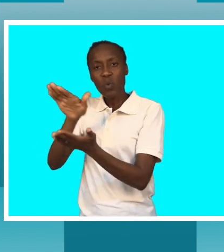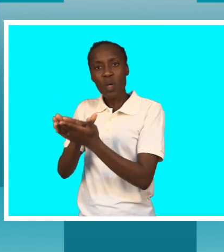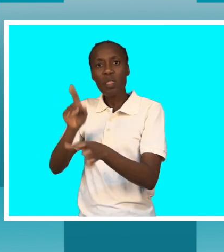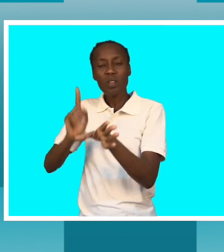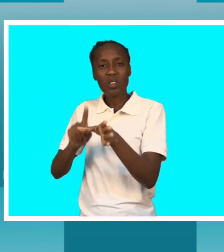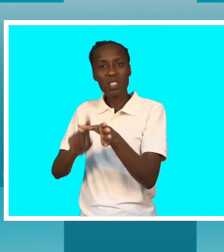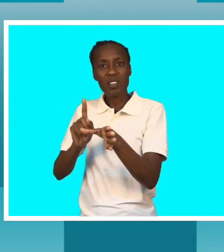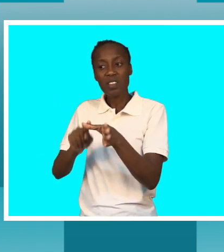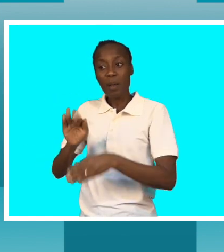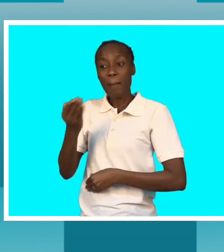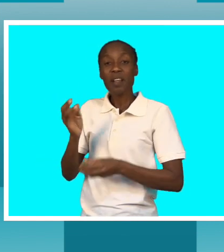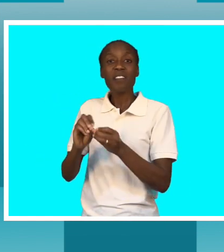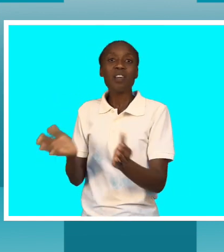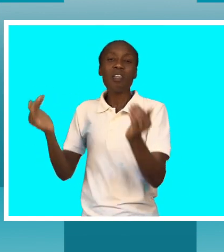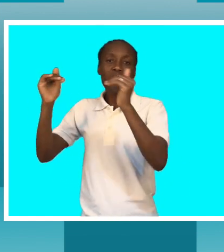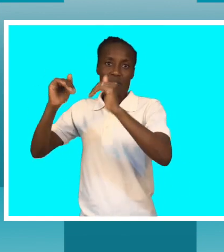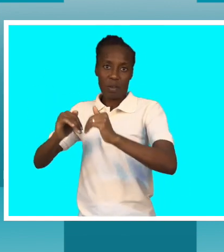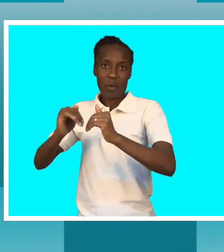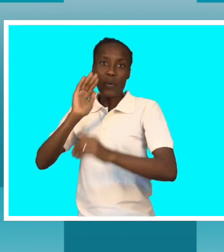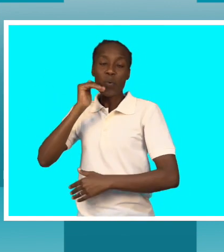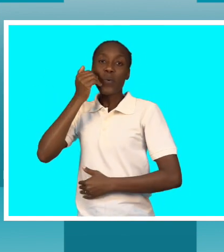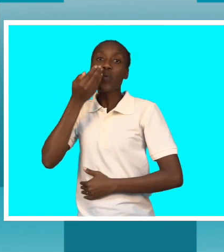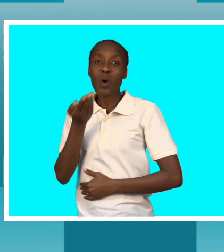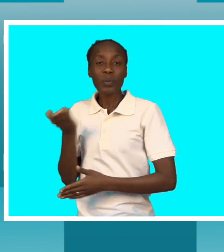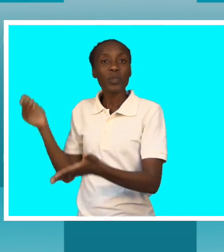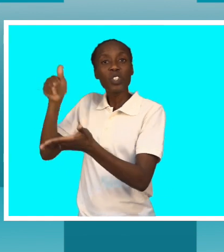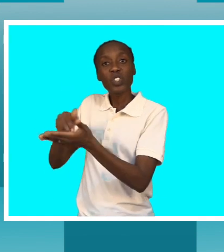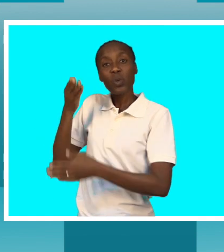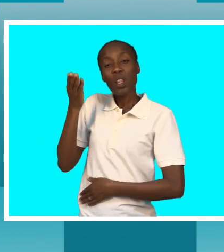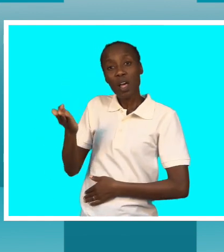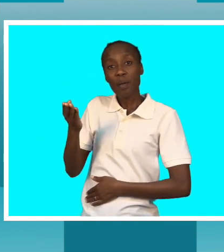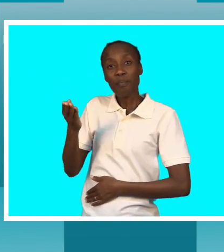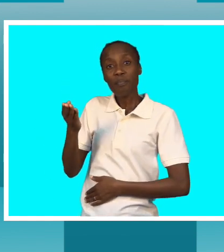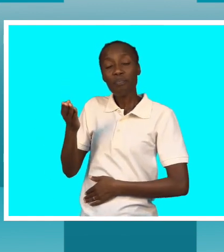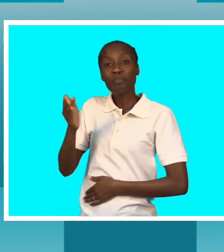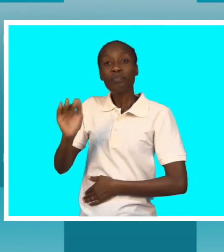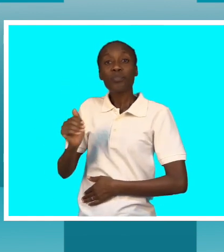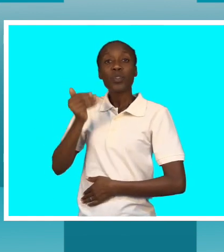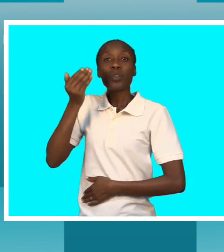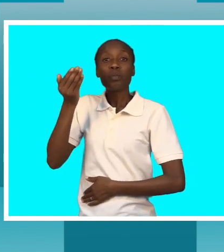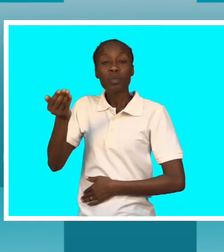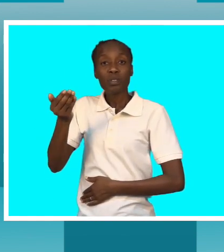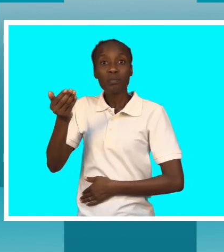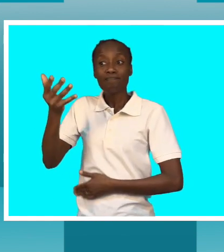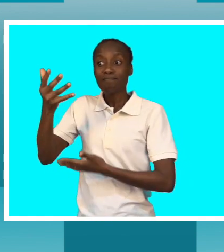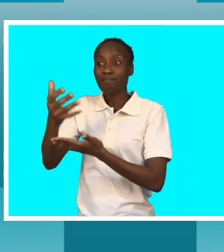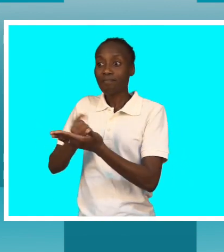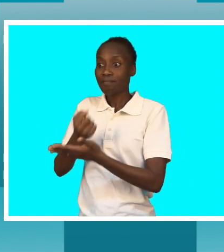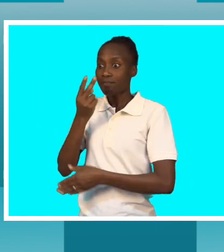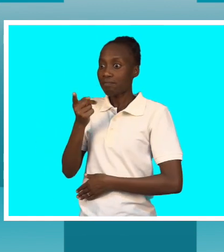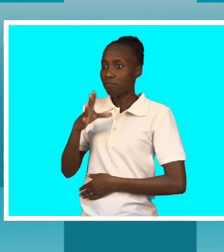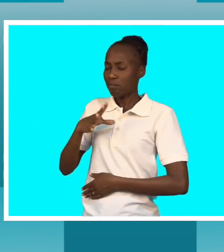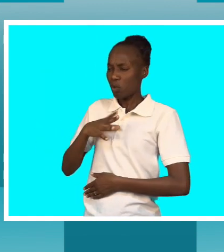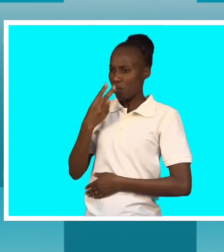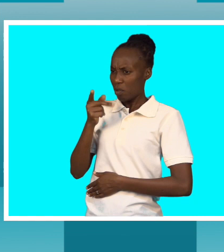chegam lá, encontram Encontram ela viva, dizer que nos ligávamos muito, dizer que venham ver essa pessoa